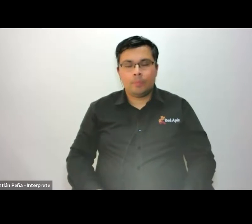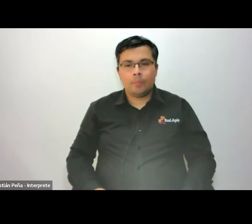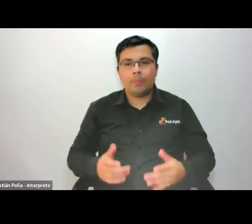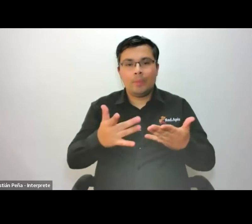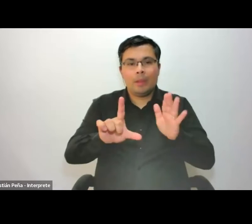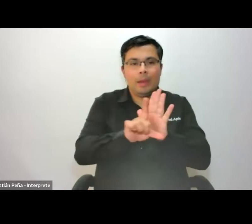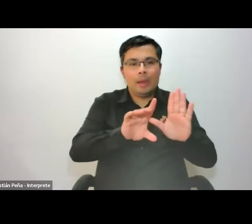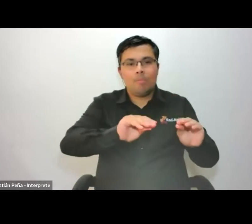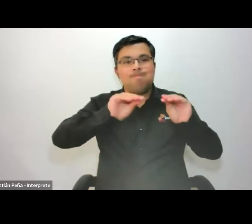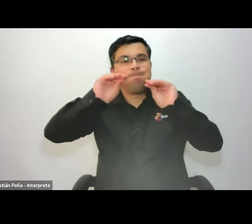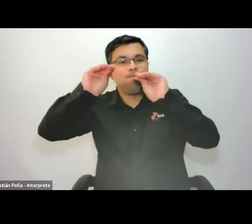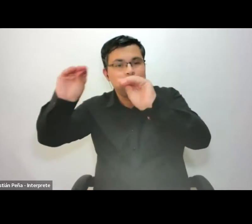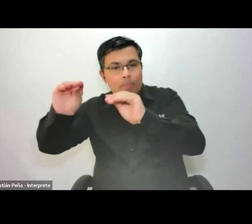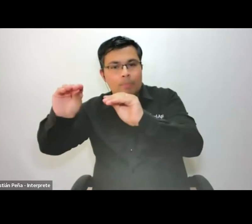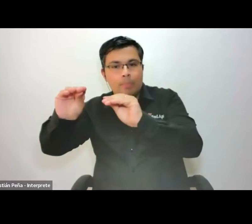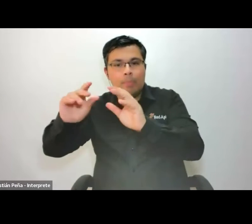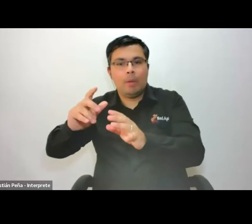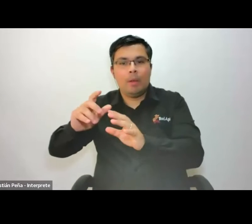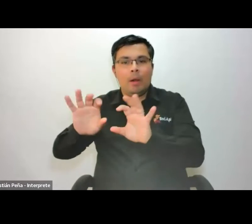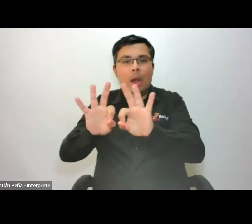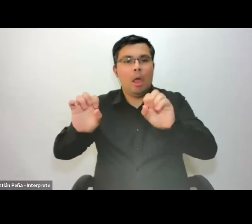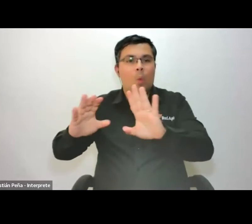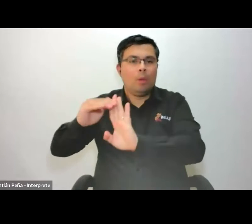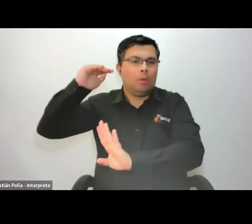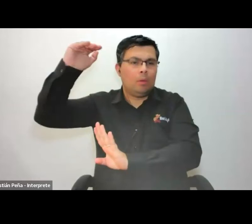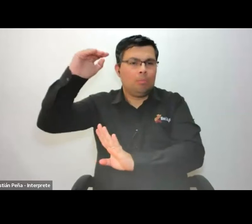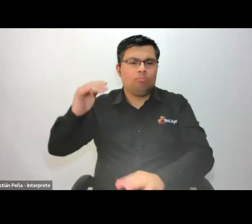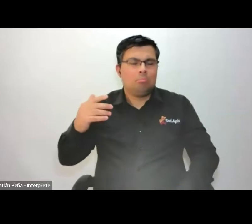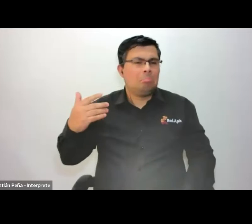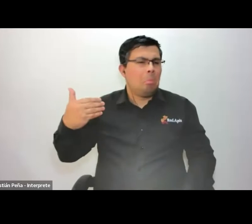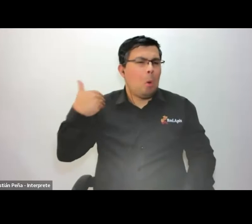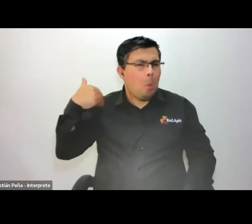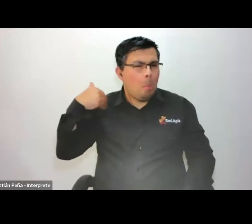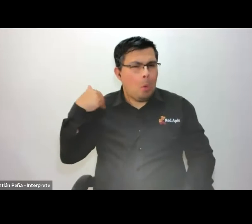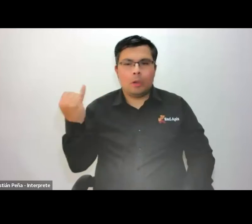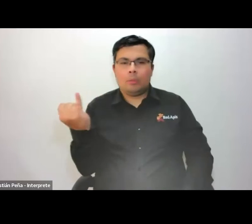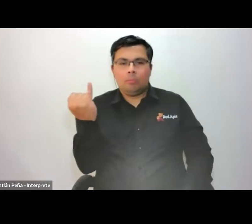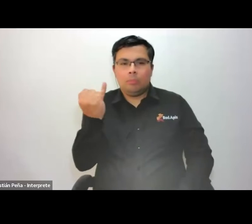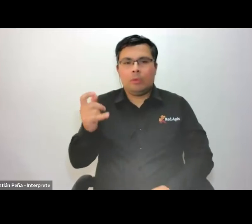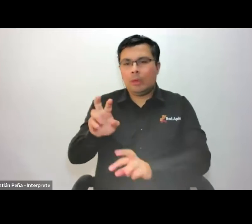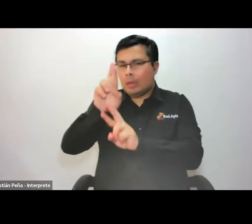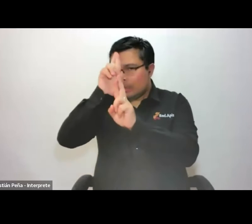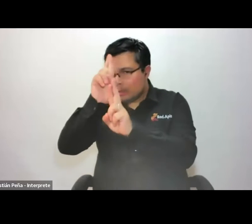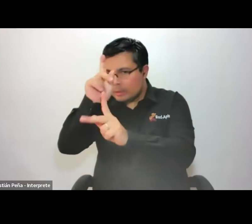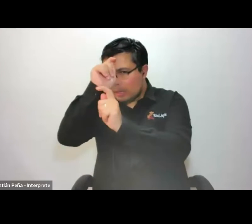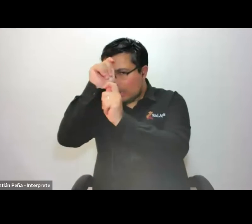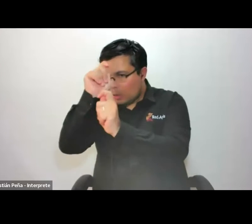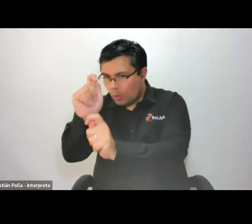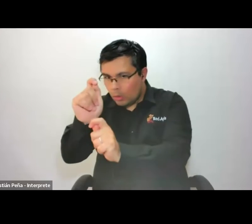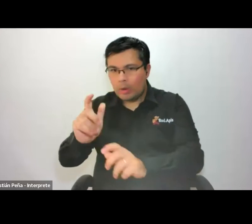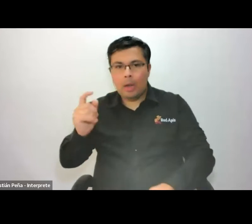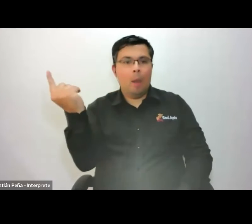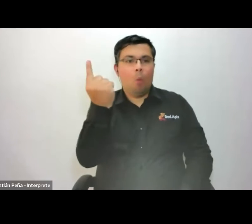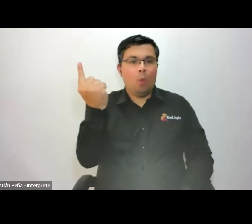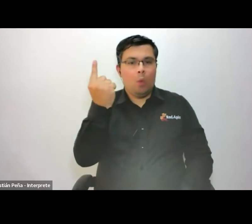se reconozca la autonomía de los proyectos de educación superior, también es necesario que ellos hagan sus ajustes y